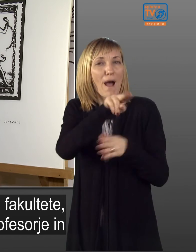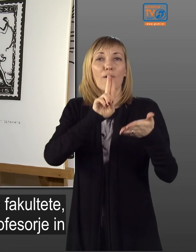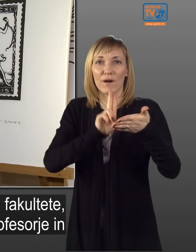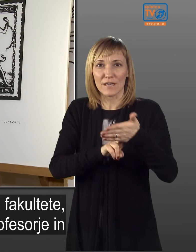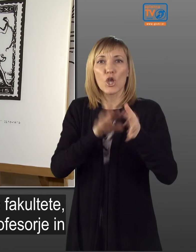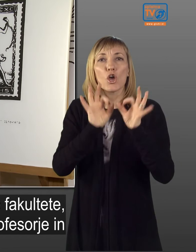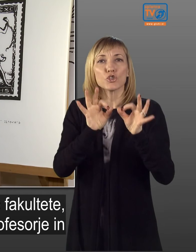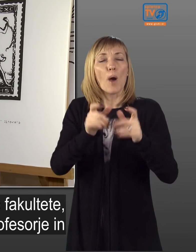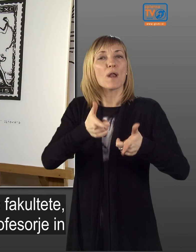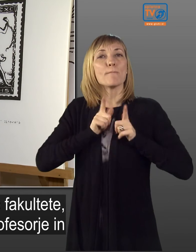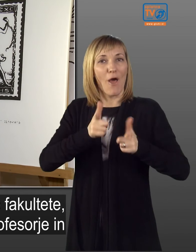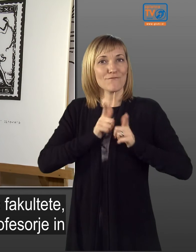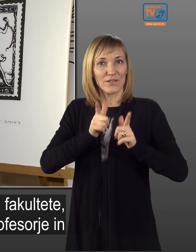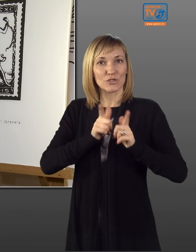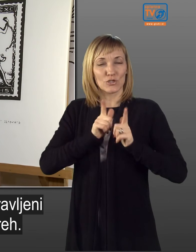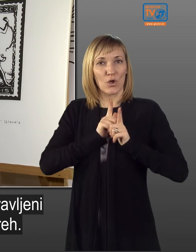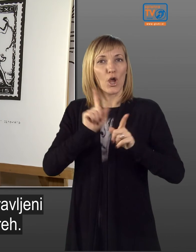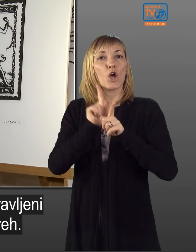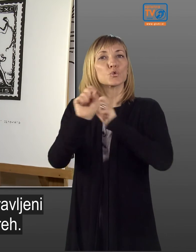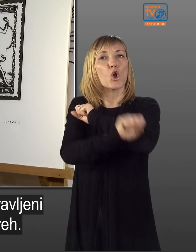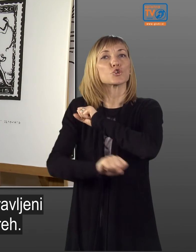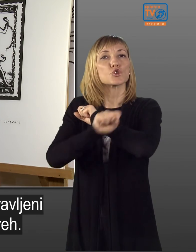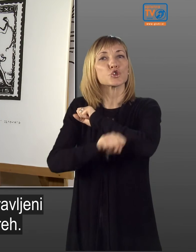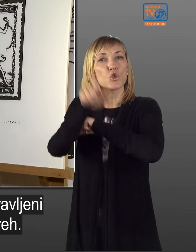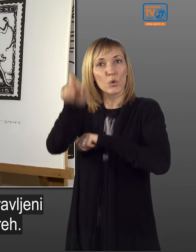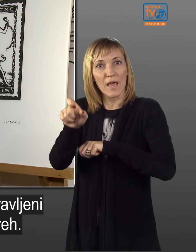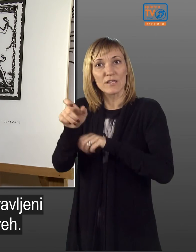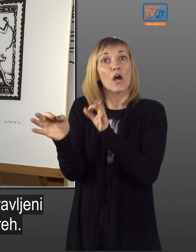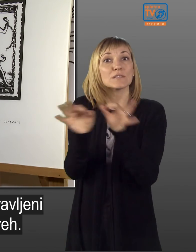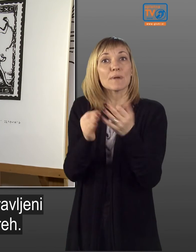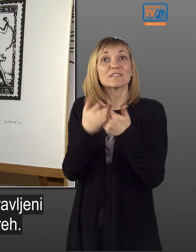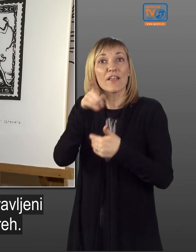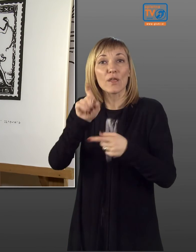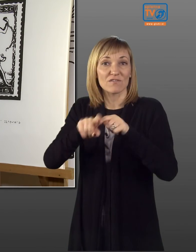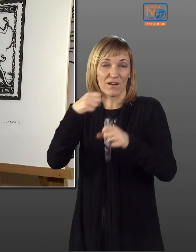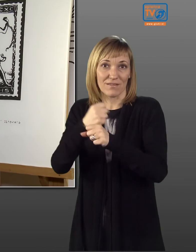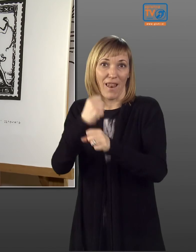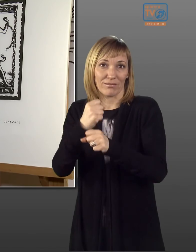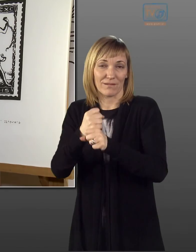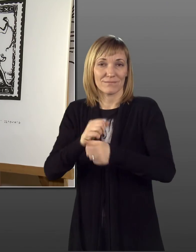res dobre profesorje in tudi študente, ki so pripravljeni delati v teh smereh.